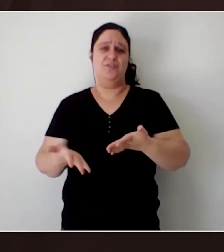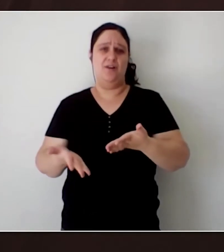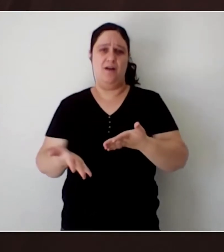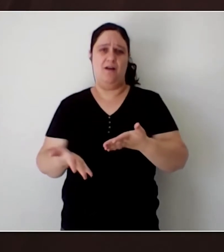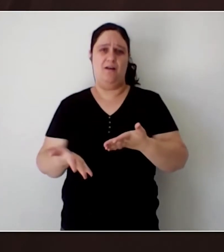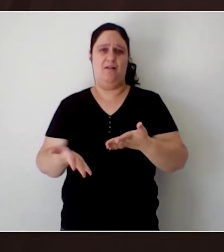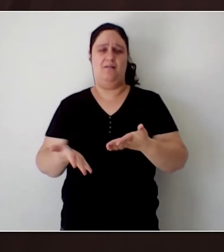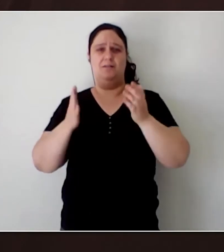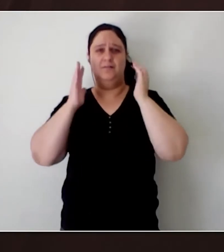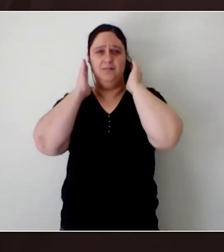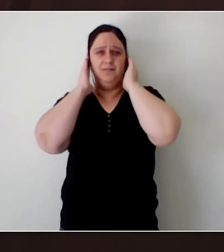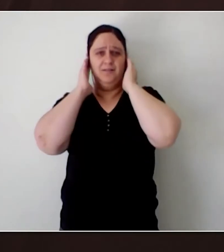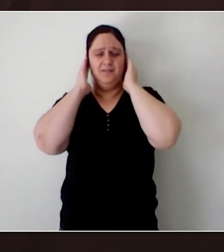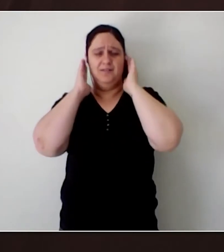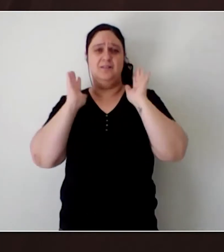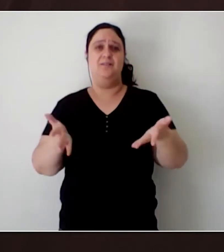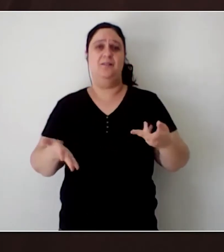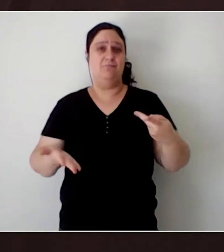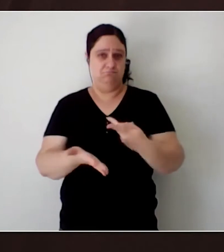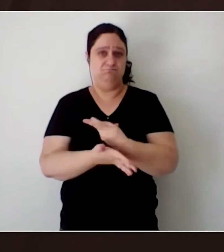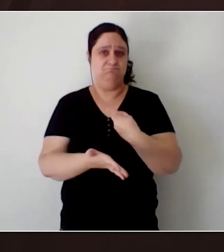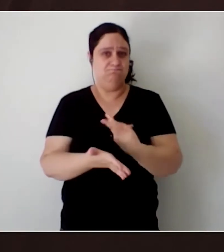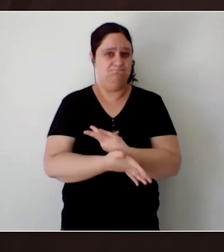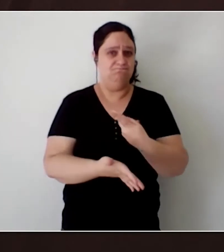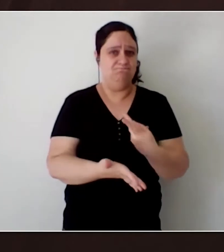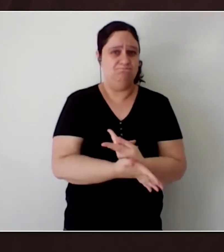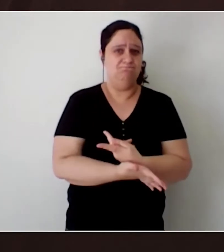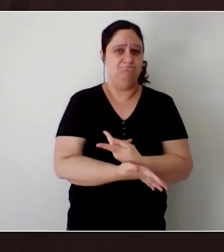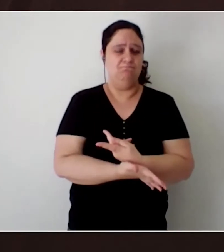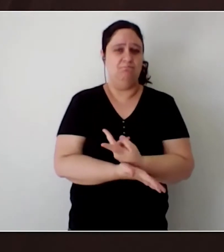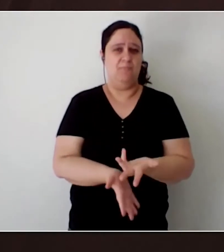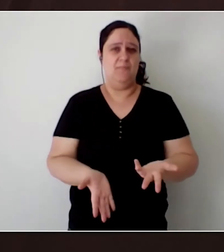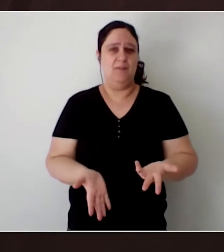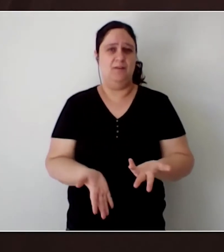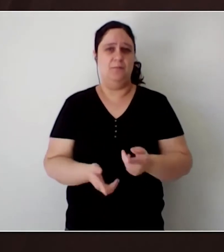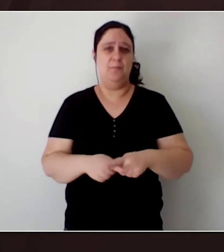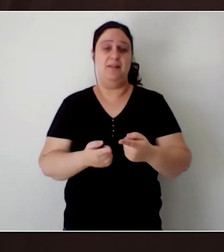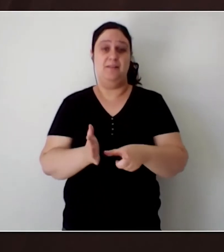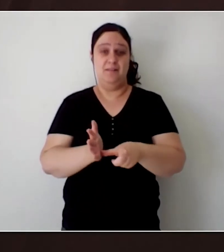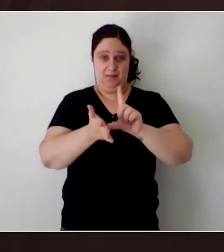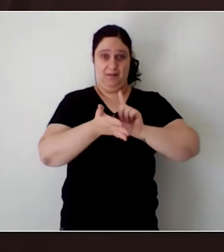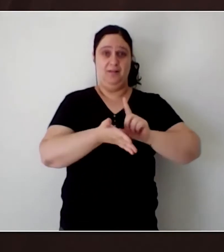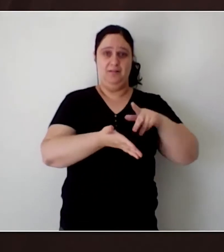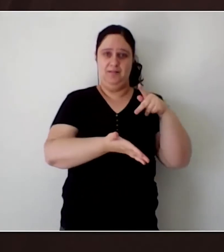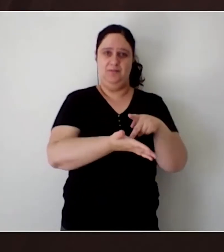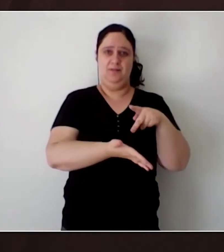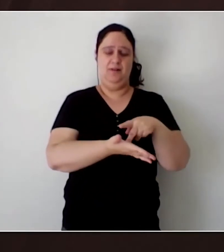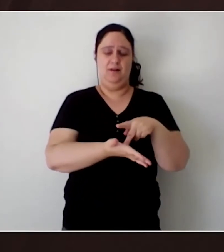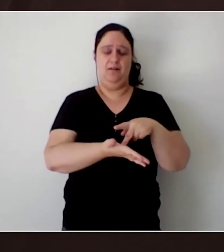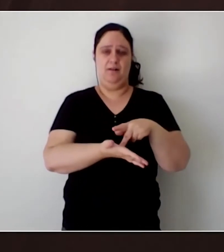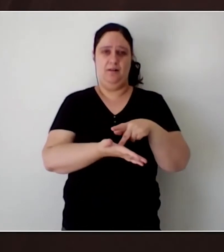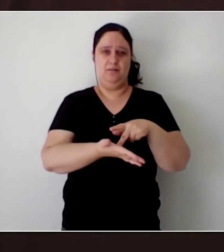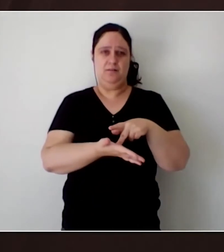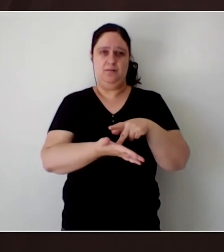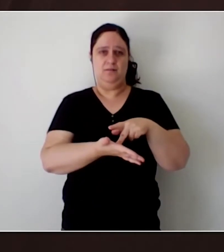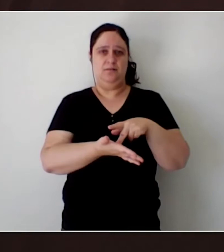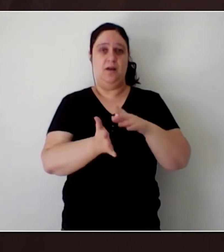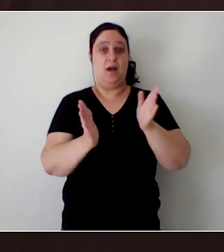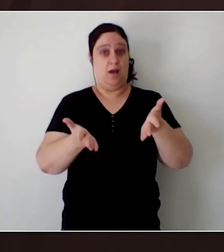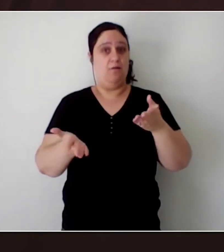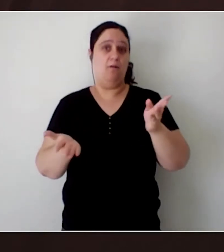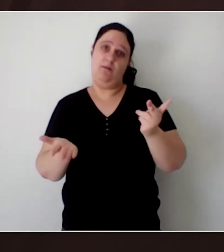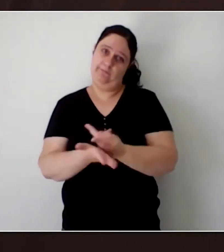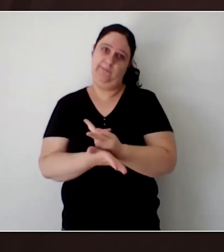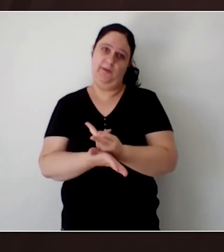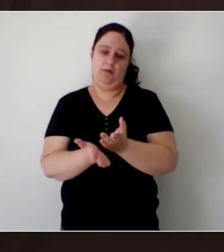erro tremendo no ensinamento. Mas eles estavam na verdade antes. Se desviaram. Portanto,